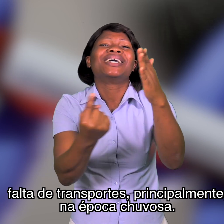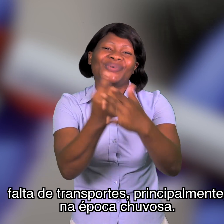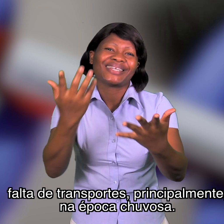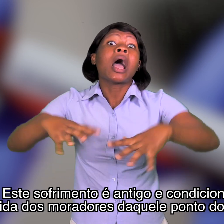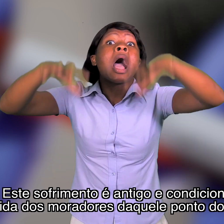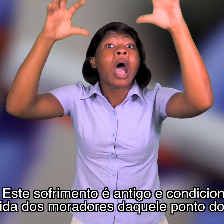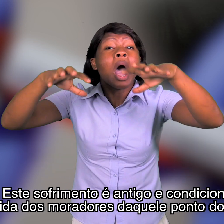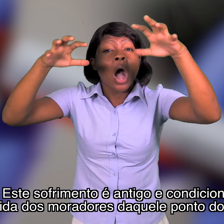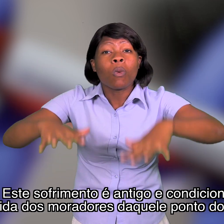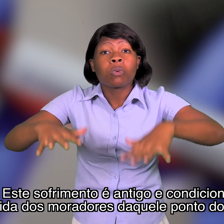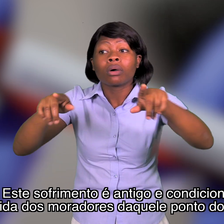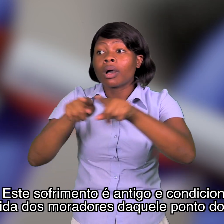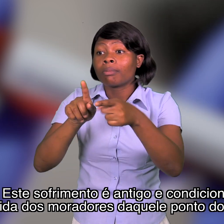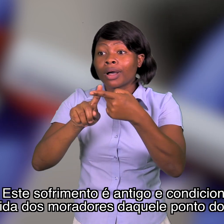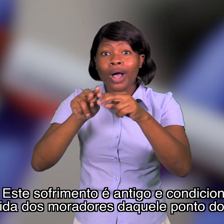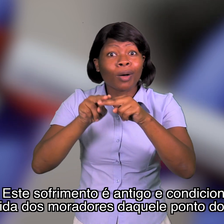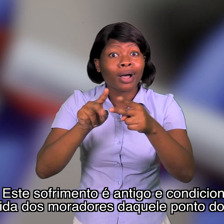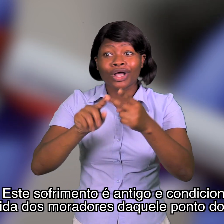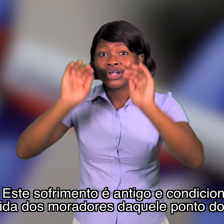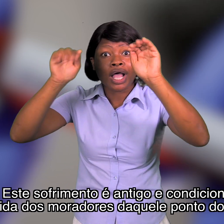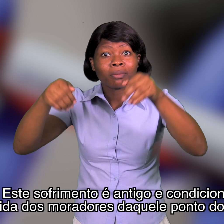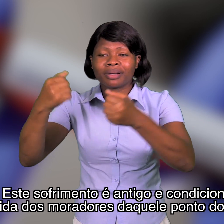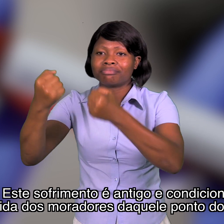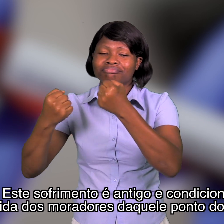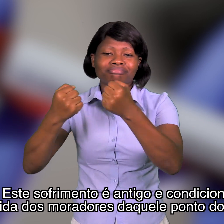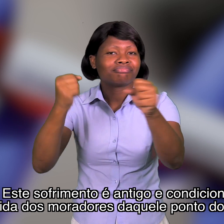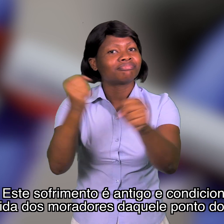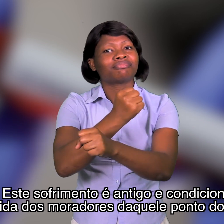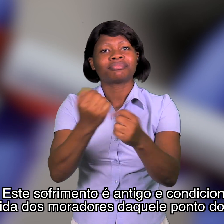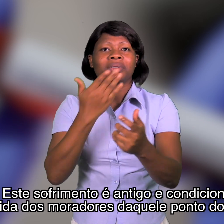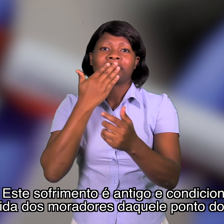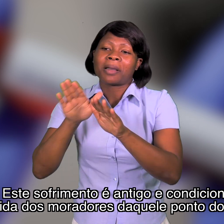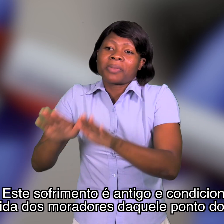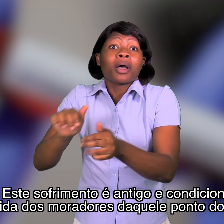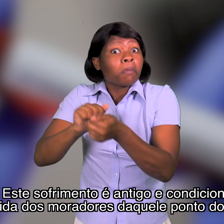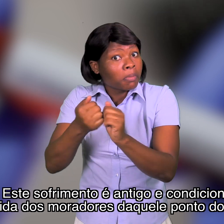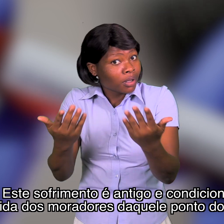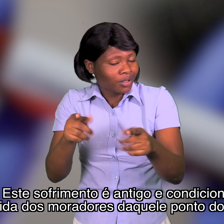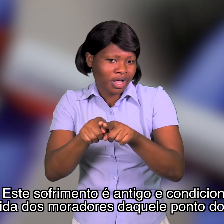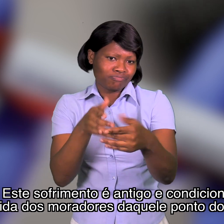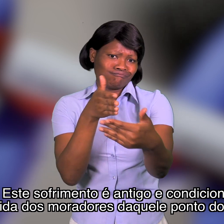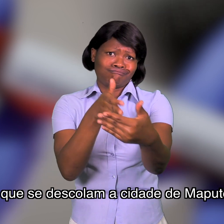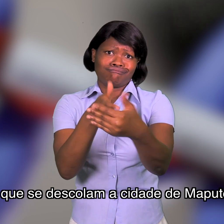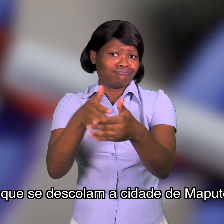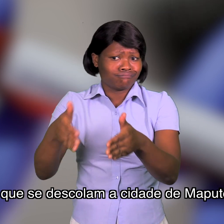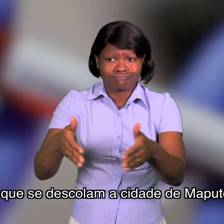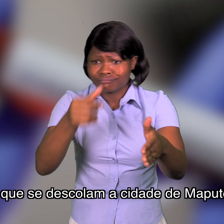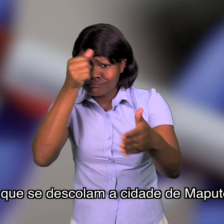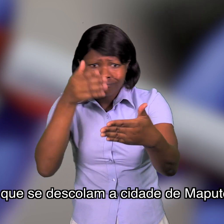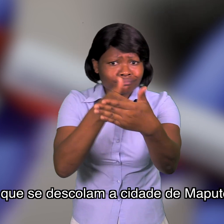Este sofrimento é antigo e condiciona a vida dos moradores daquele ponto do país, que se deslocam à